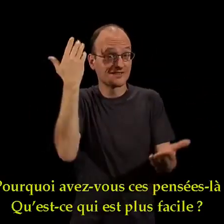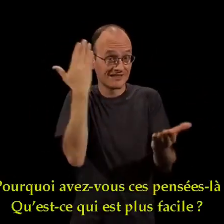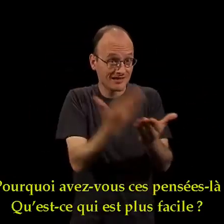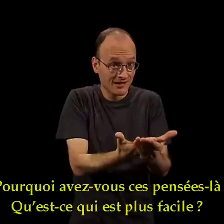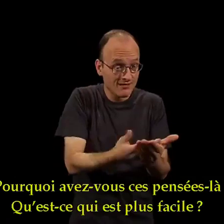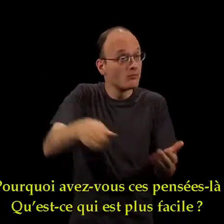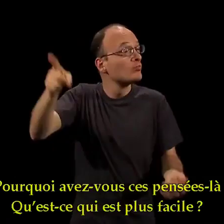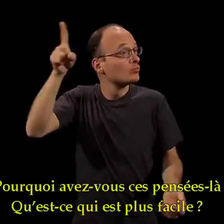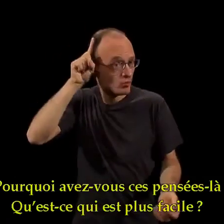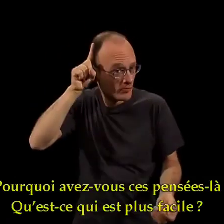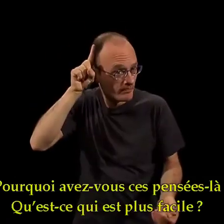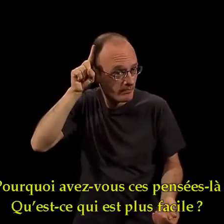pourquoi avez-vous ces pensées-là?